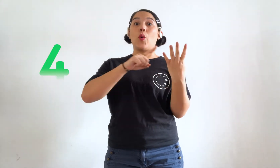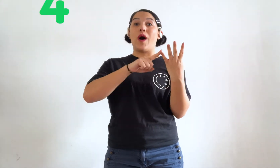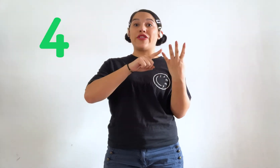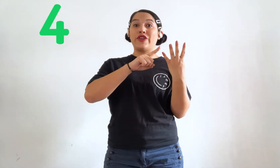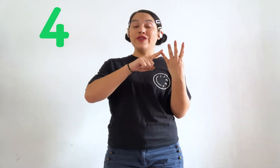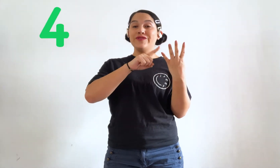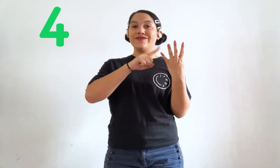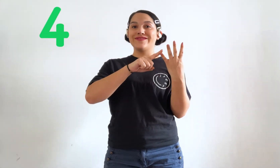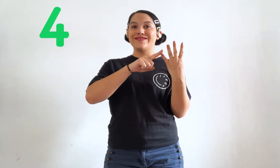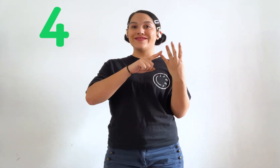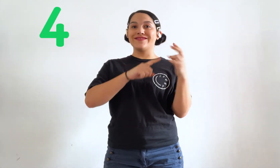4.